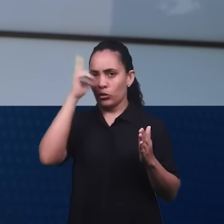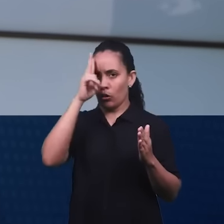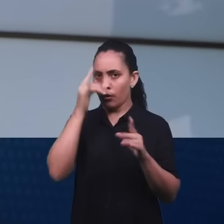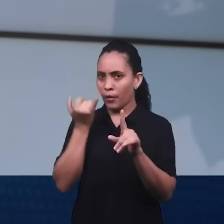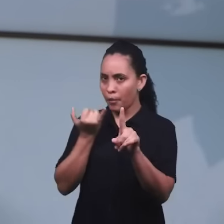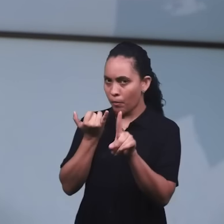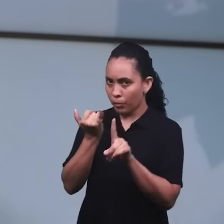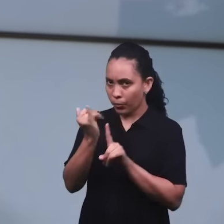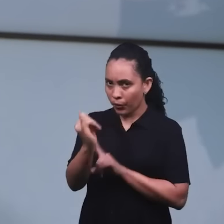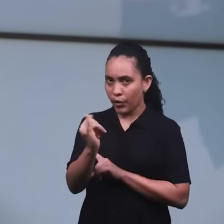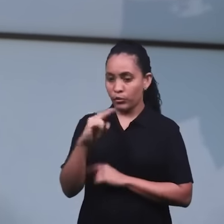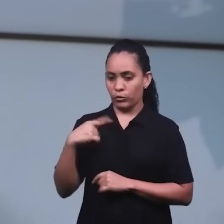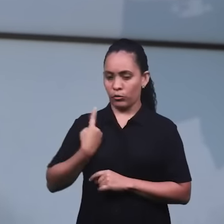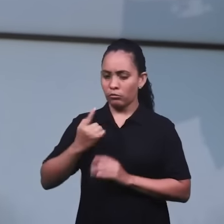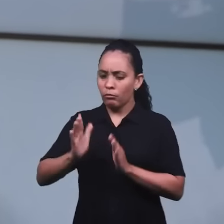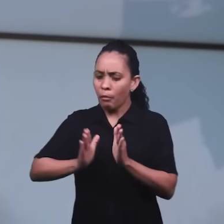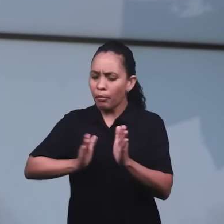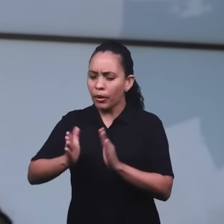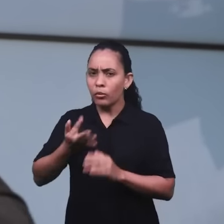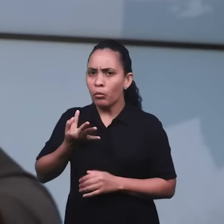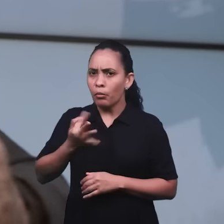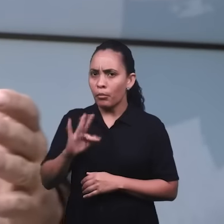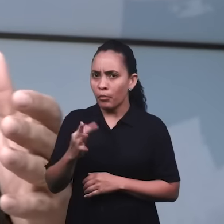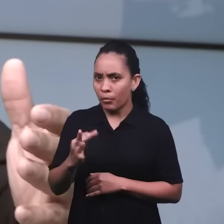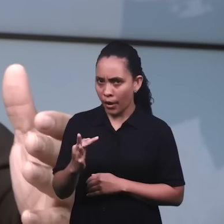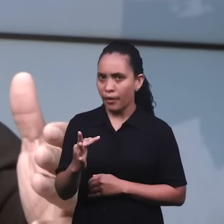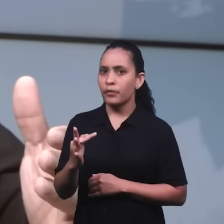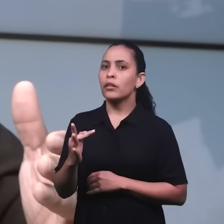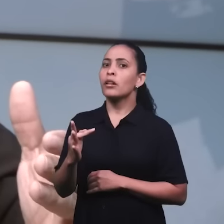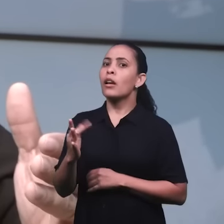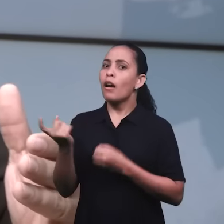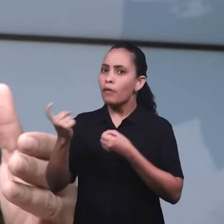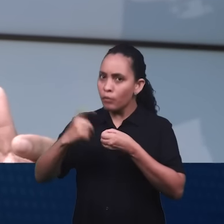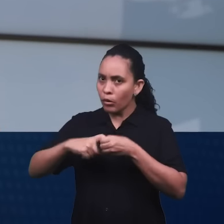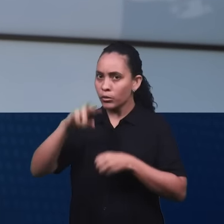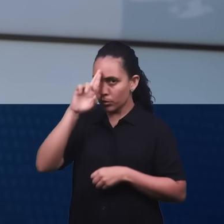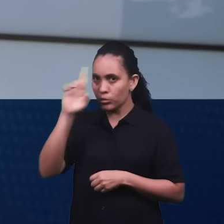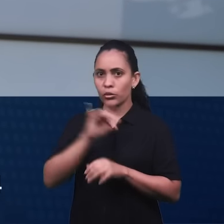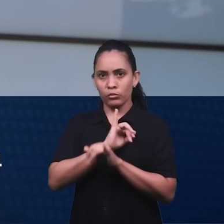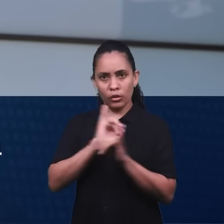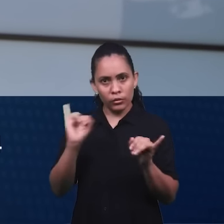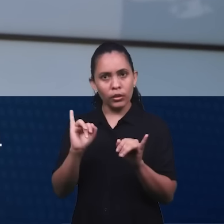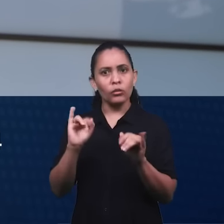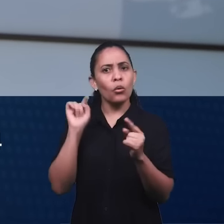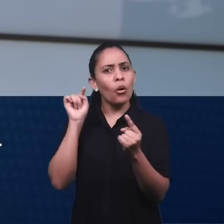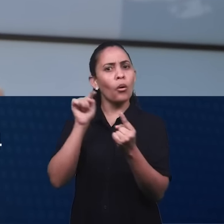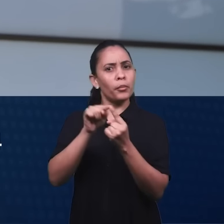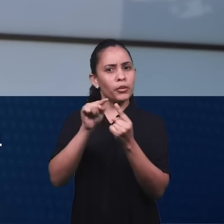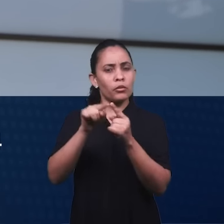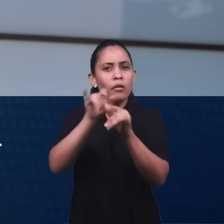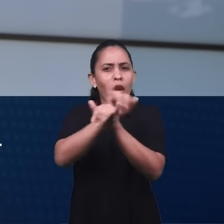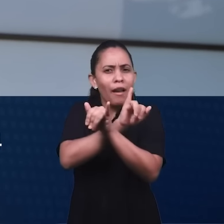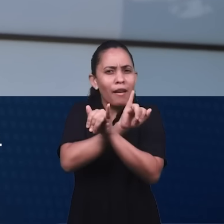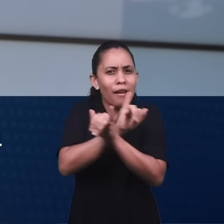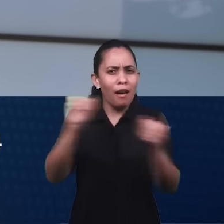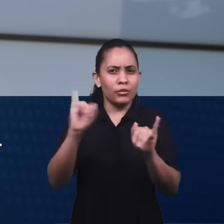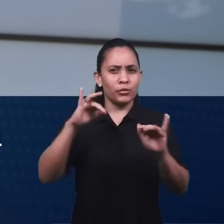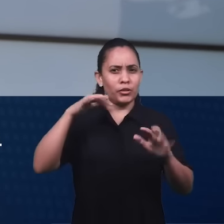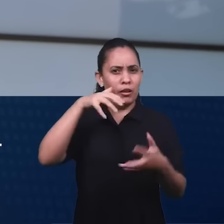E nós estamos vendo já o tempo do breve, que antecede a volta do Senhor Jesus. E o objetivo desse evento é fazer esse anúncio, esse